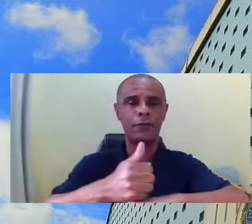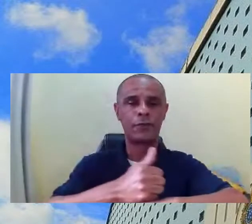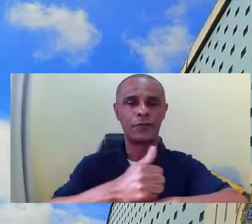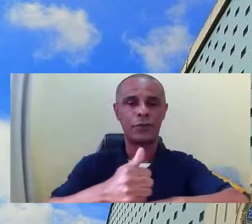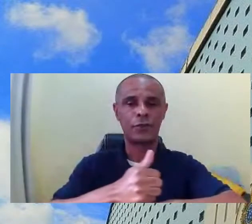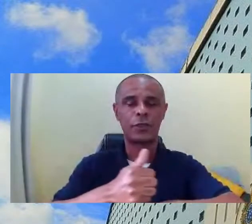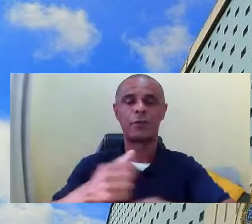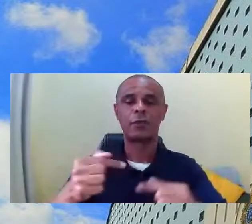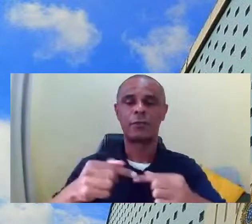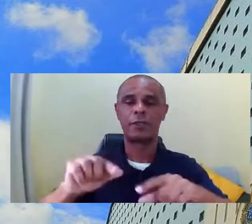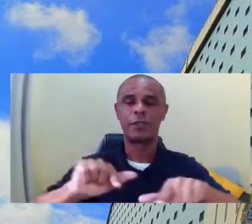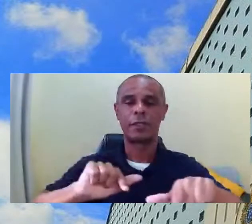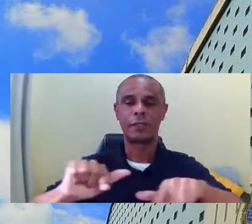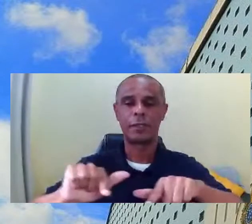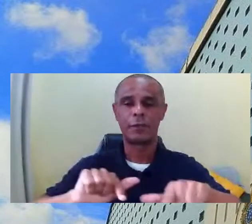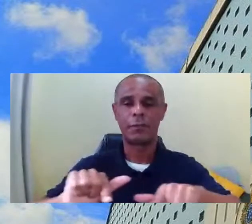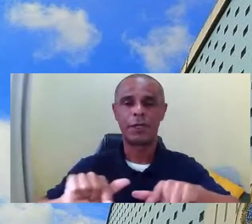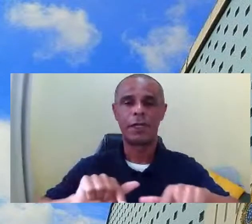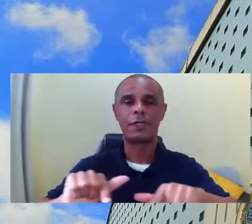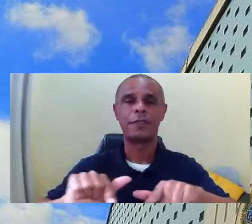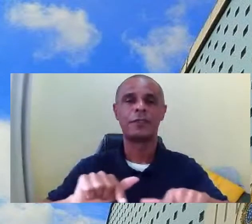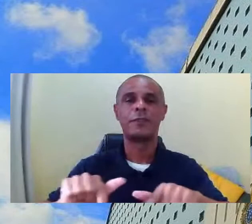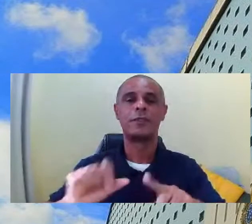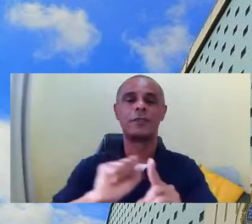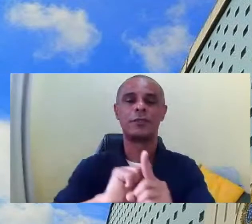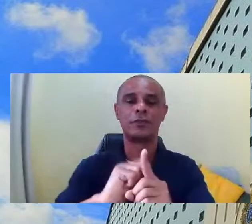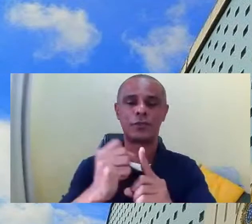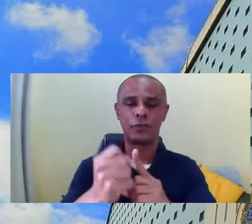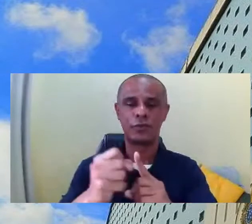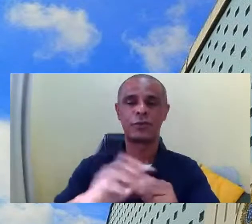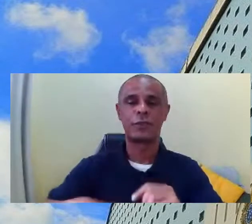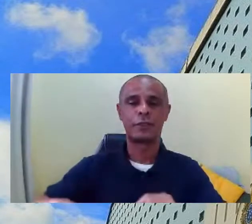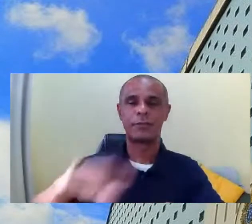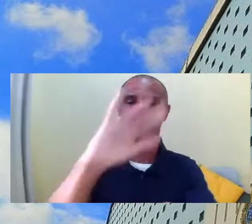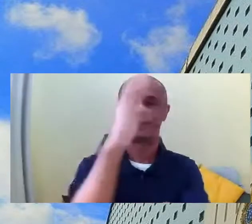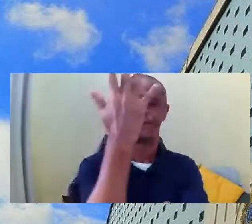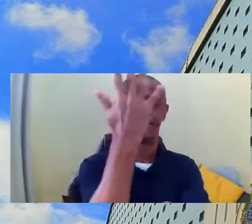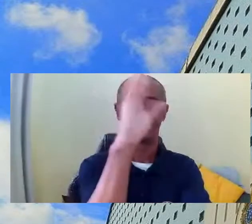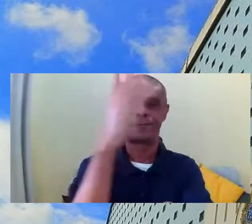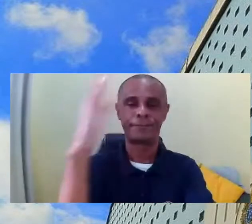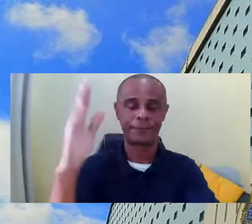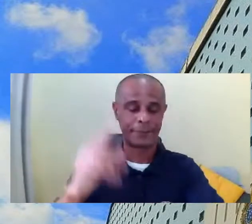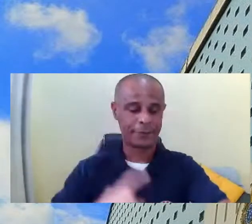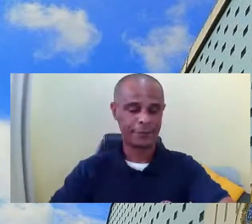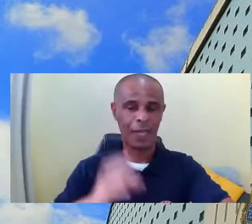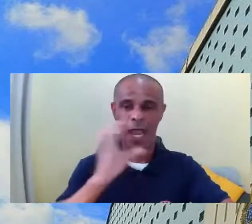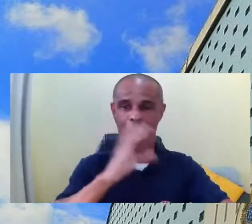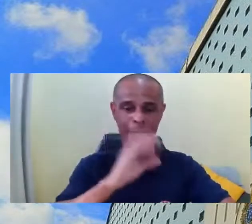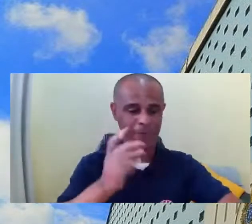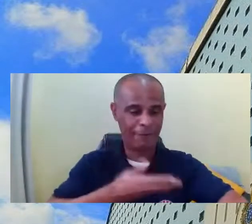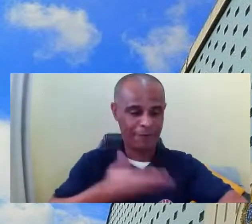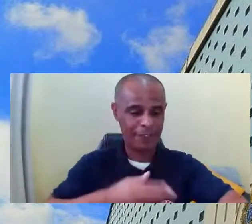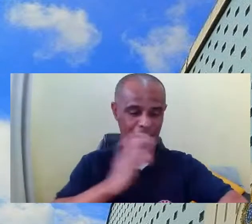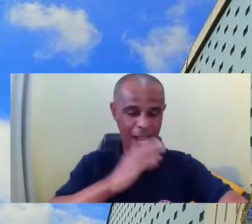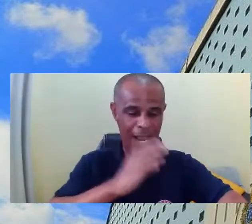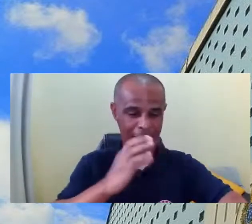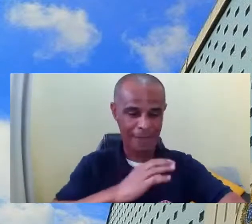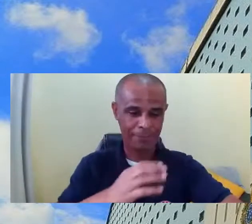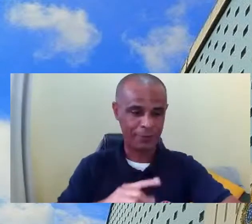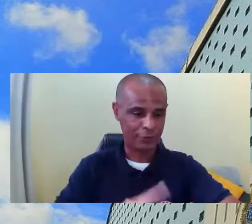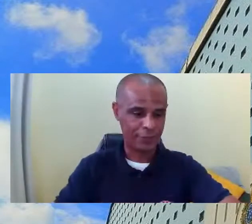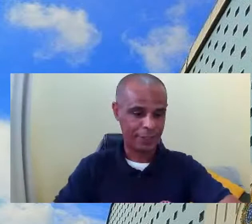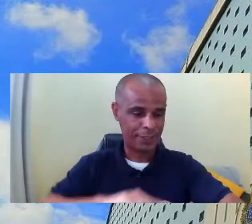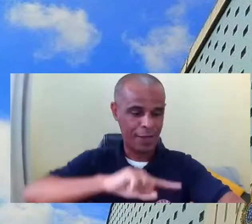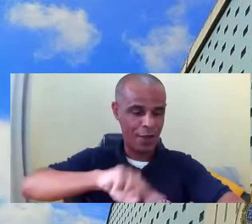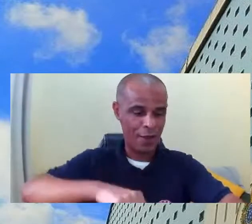do trabalho, desenvolvimento tecnológico, demandas sociais, econômicas e ambientais. Eu estou correndo um pouquinho porque eu estou vendo que eu estou falando há 45